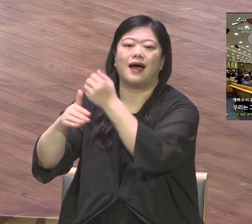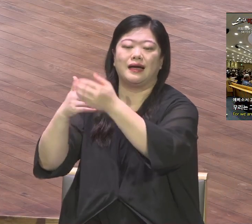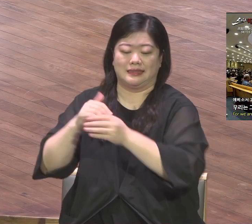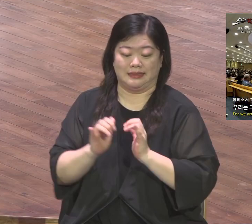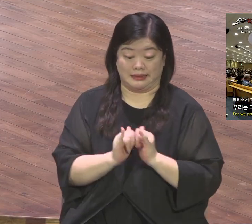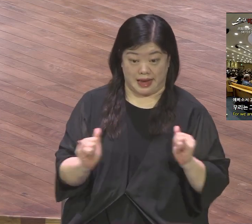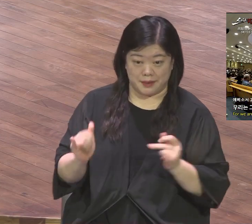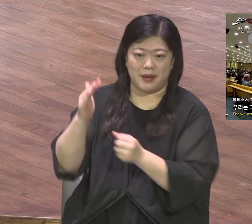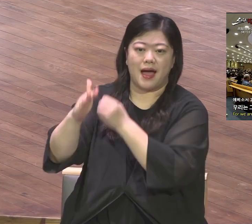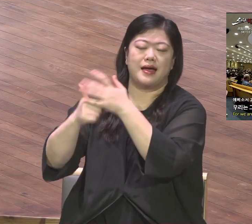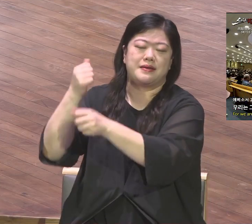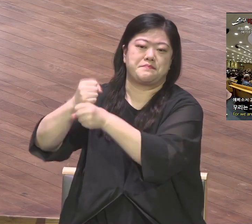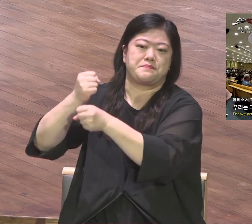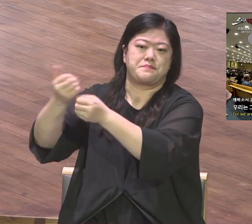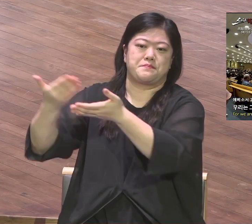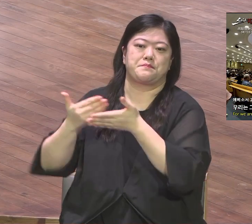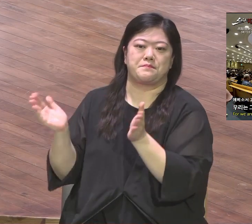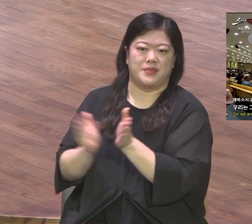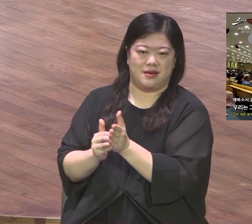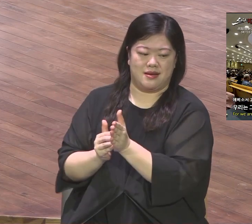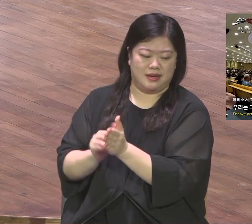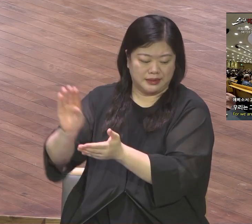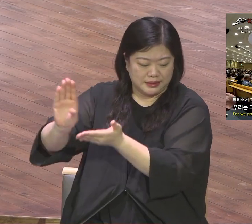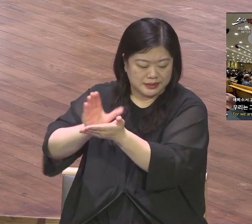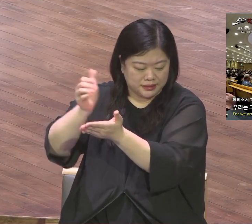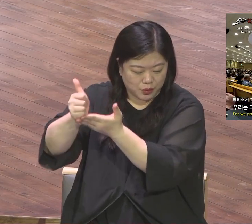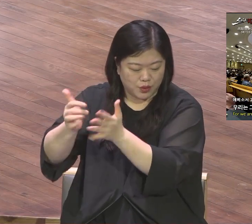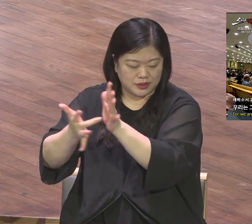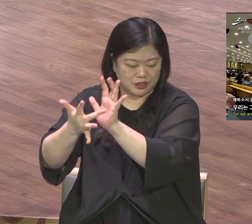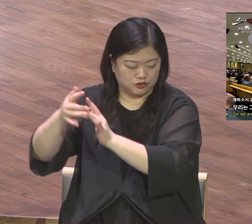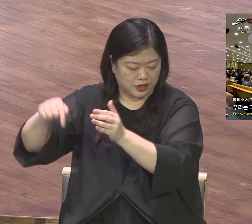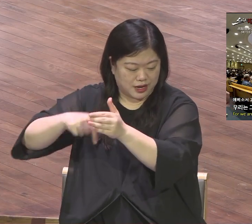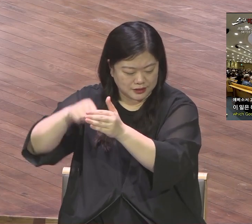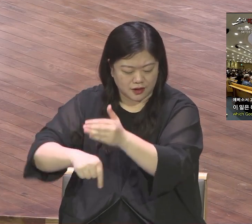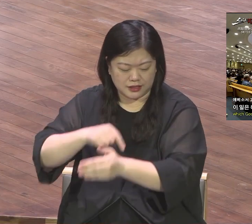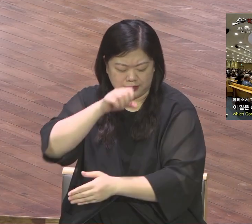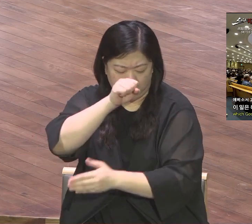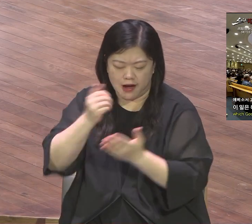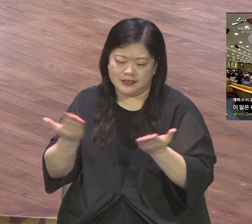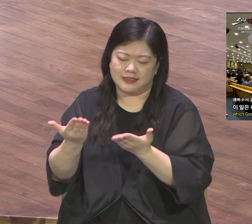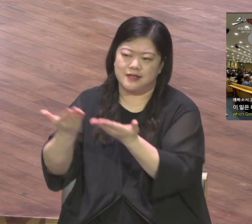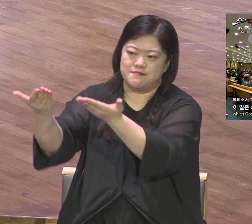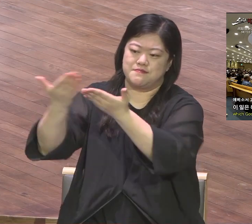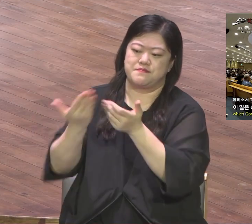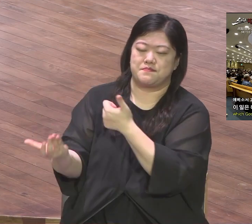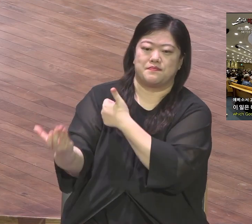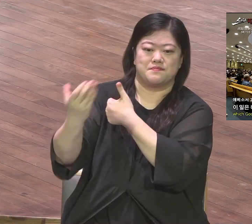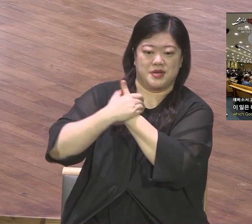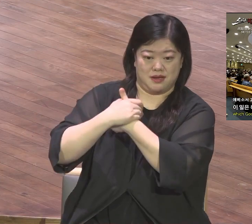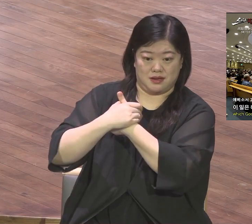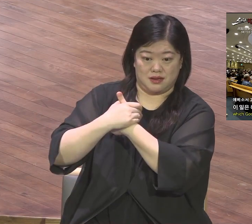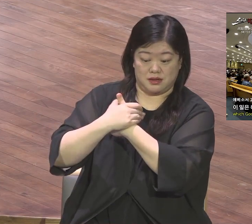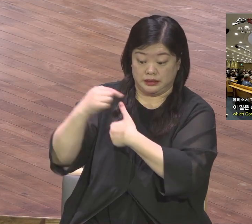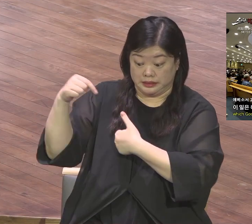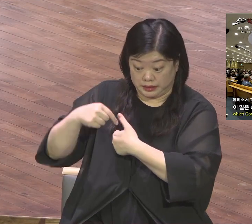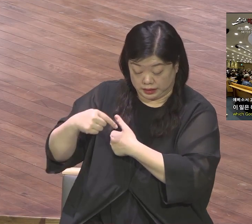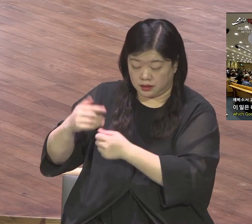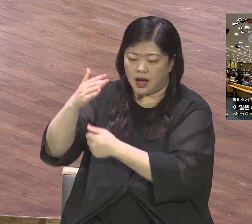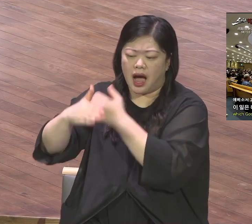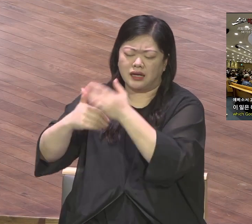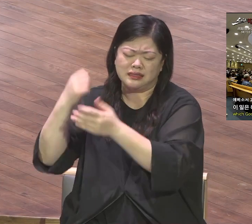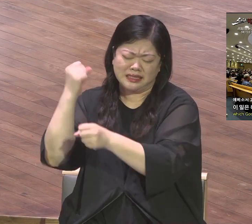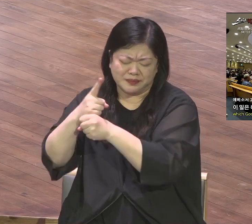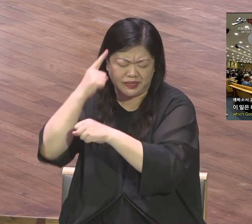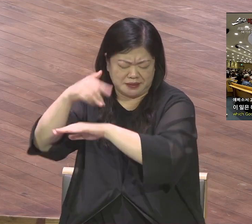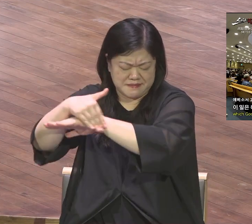그리스도 예수 안에서 선한 일을 위하여 지으심을 받은 자니 이 일은 하나님이 전에 예비하사